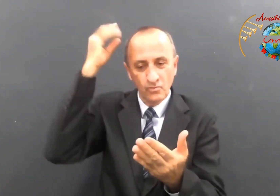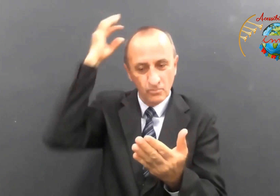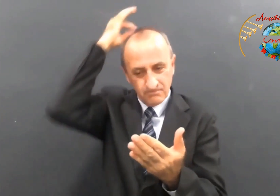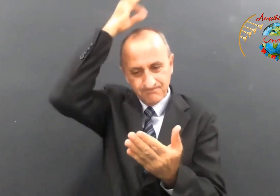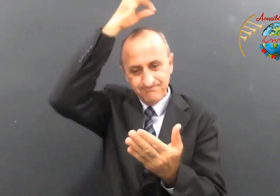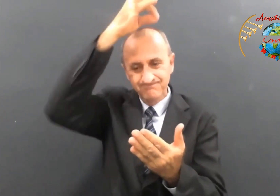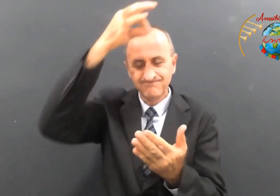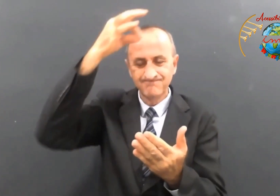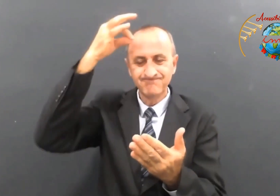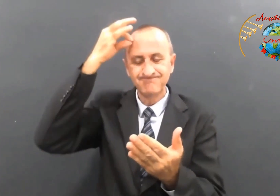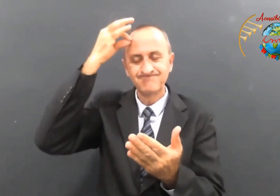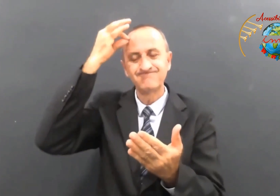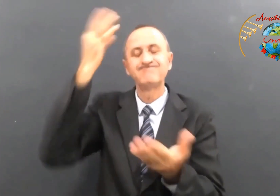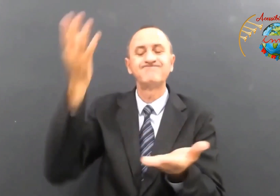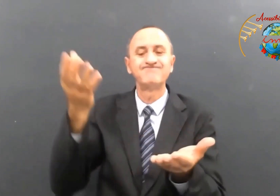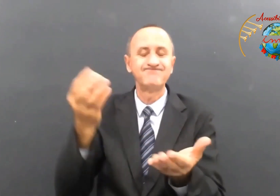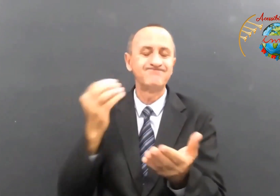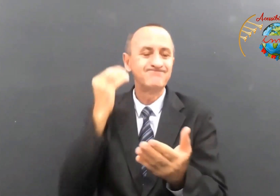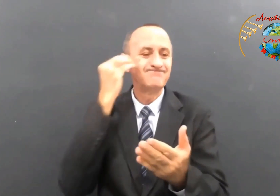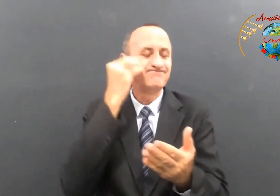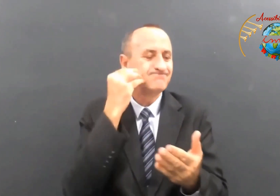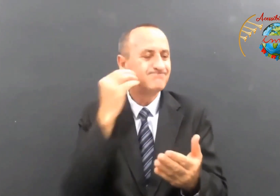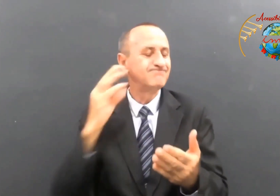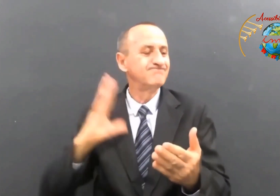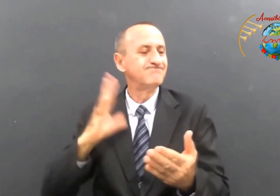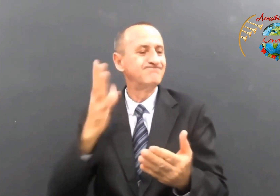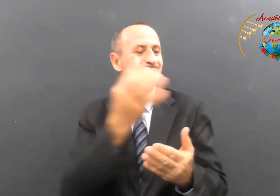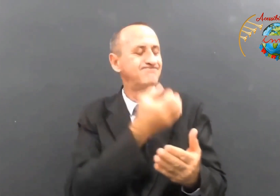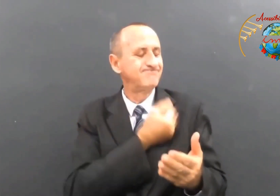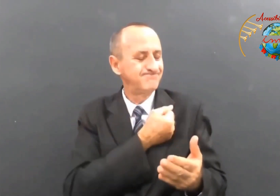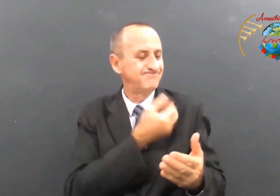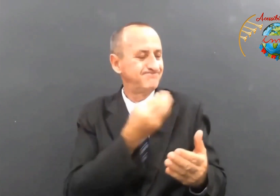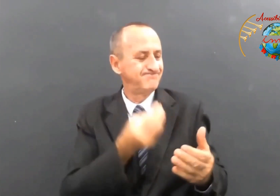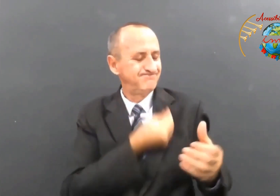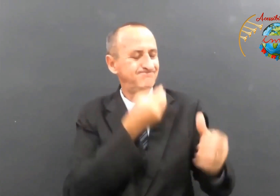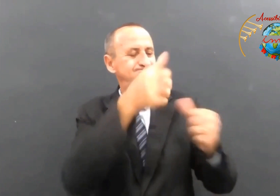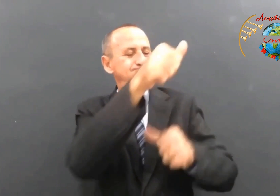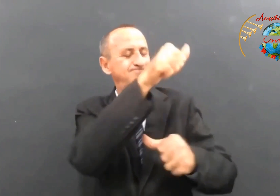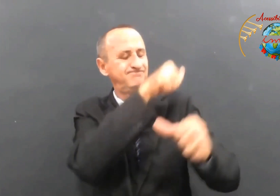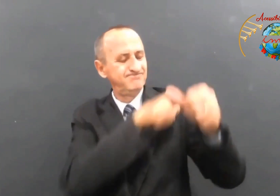espirituais. Experiências de salvação, de mudança de vida.